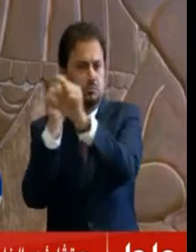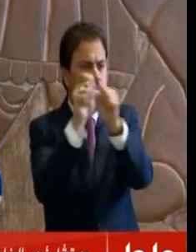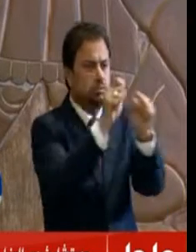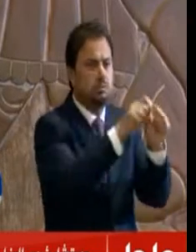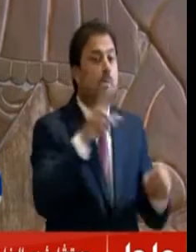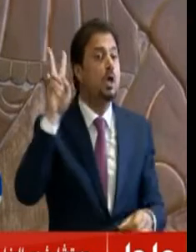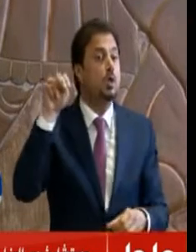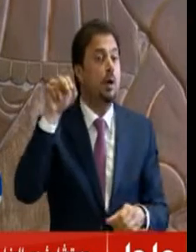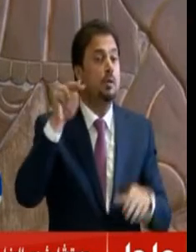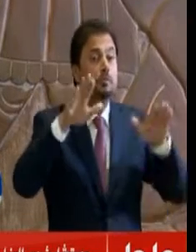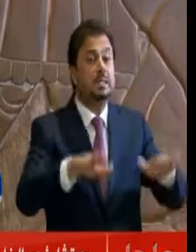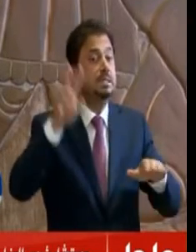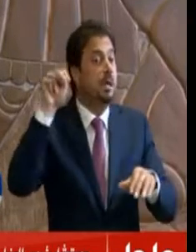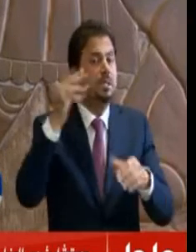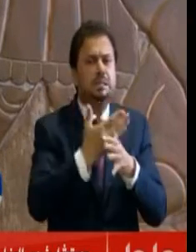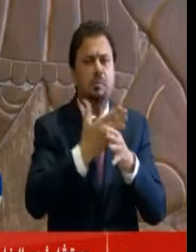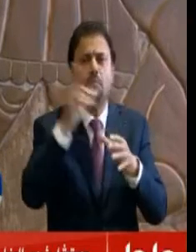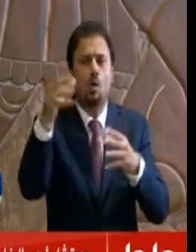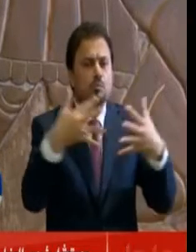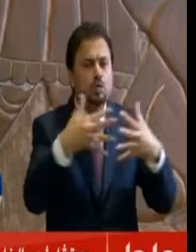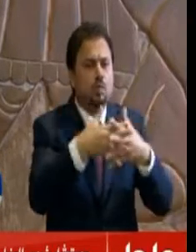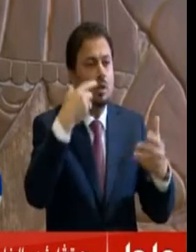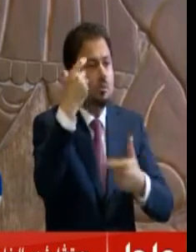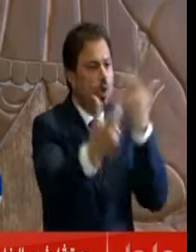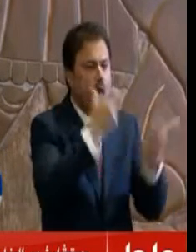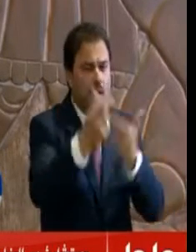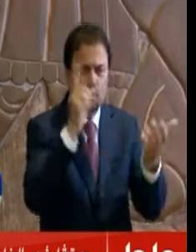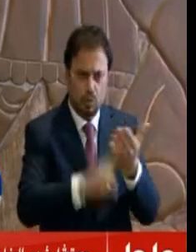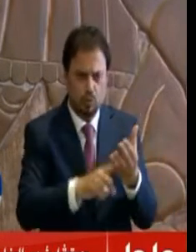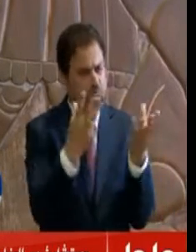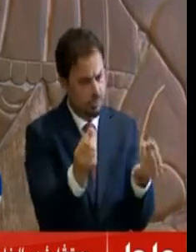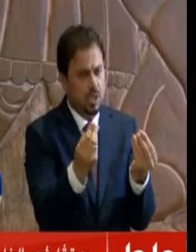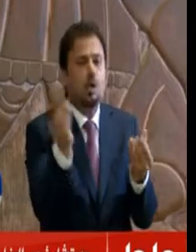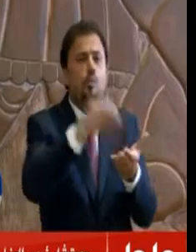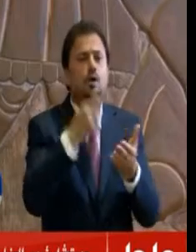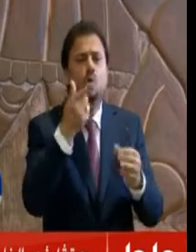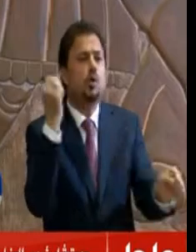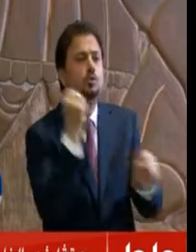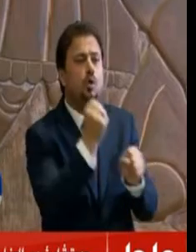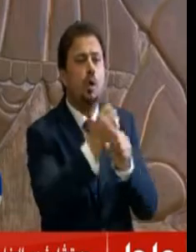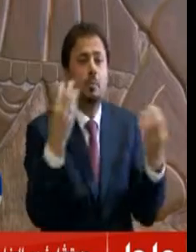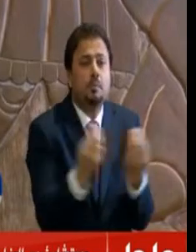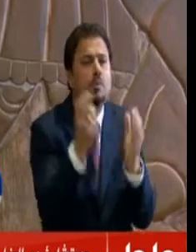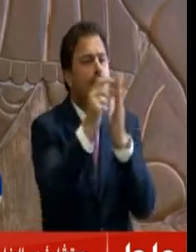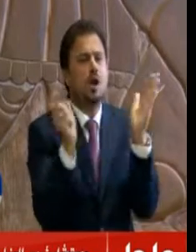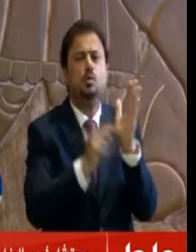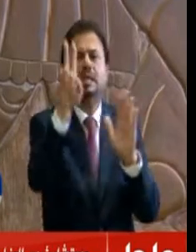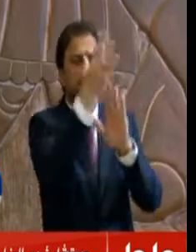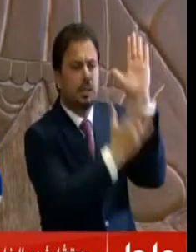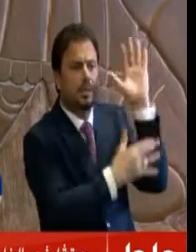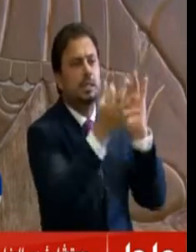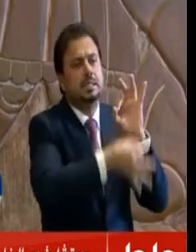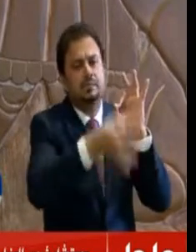مجلس الأمن أن تكون فرق المراقبة حاضرة ومتاح لها العمل في العراق لوضع تقرير